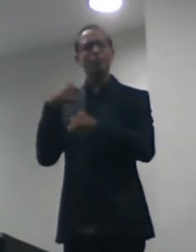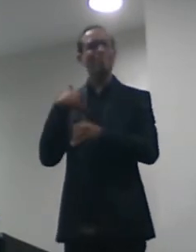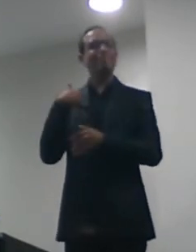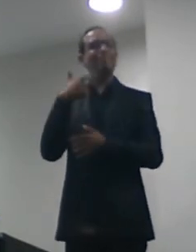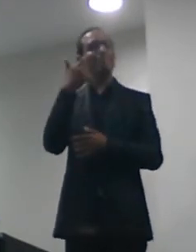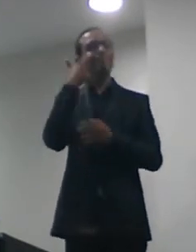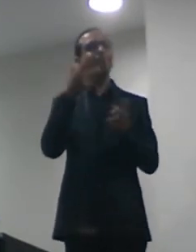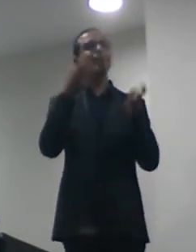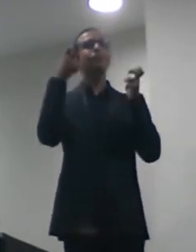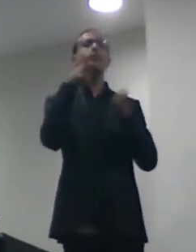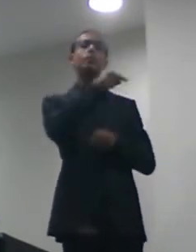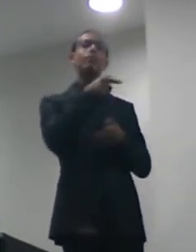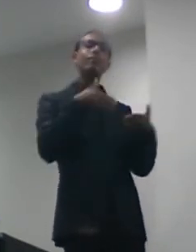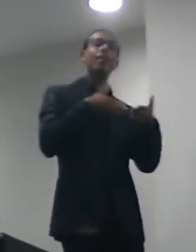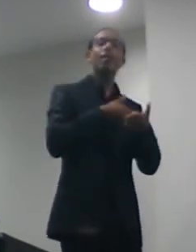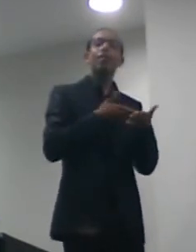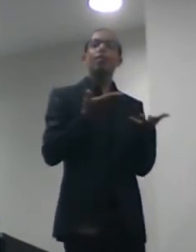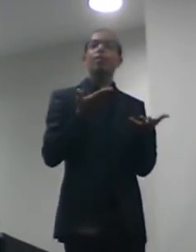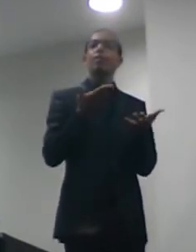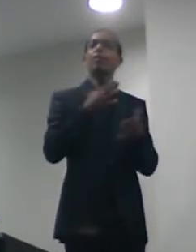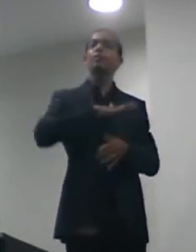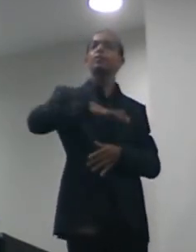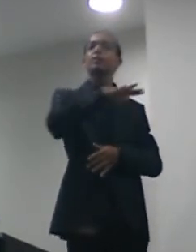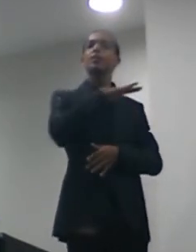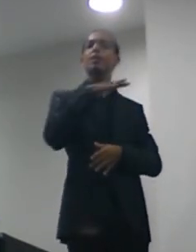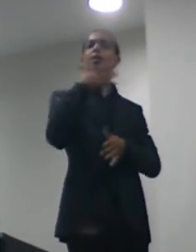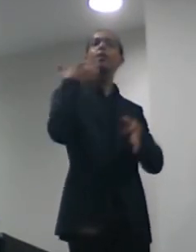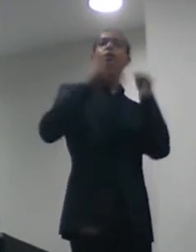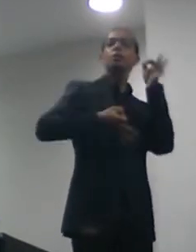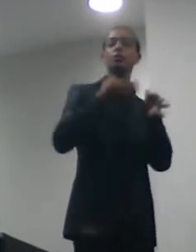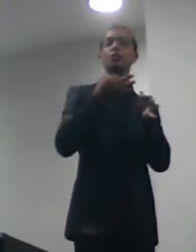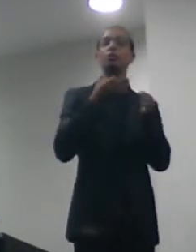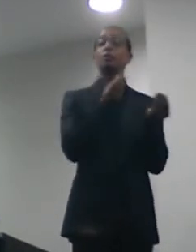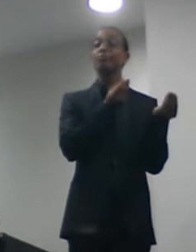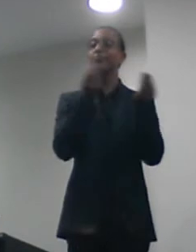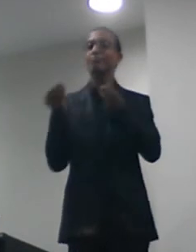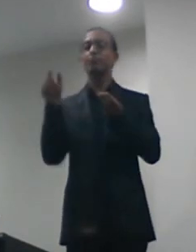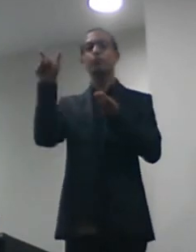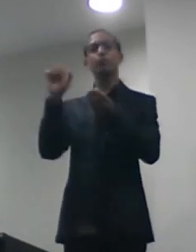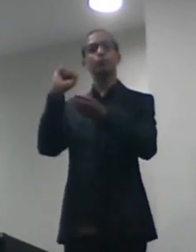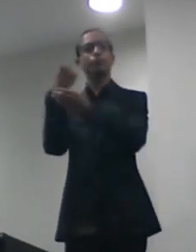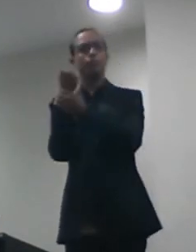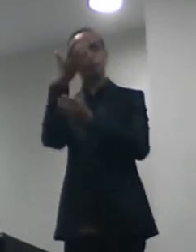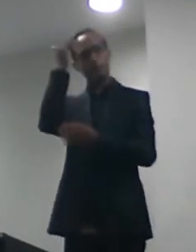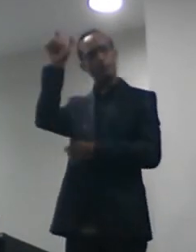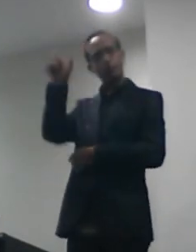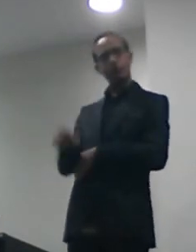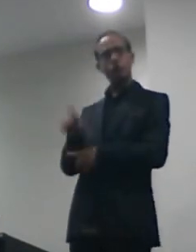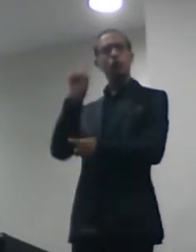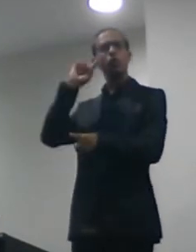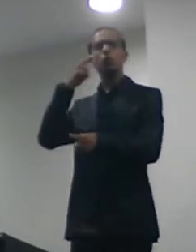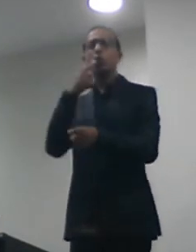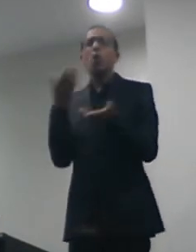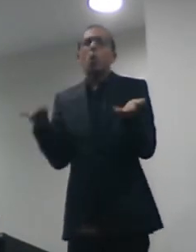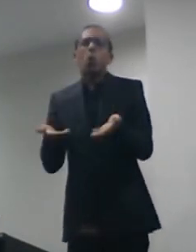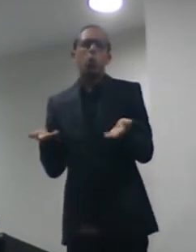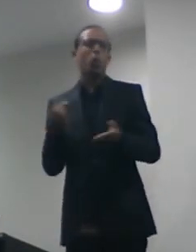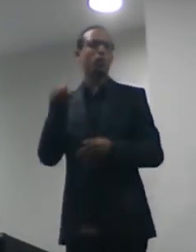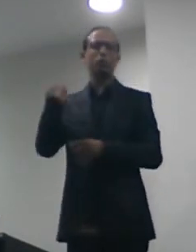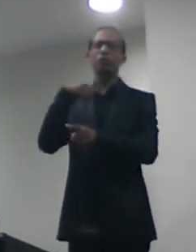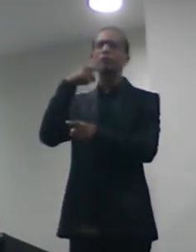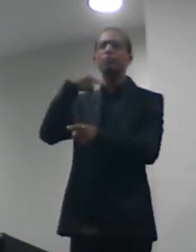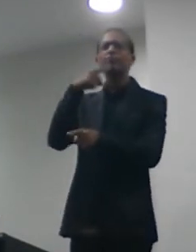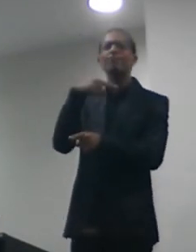próprio judiciário tem a garantir esse acesso à justiça para o surdo. O surdo, ele hoje em dia, ele não